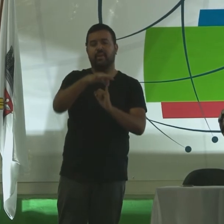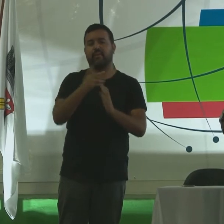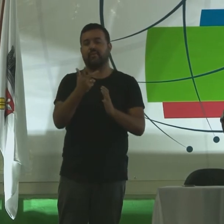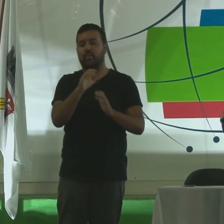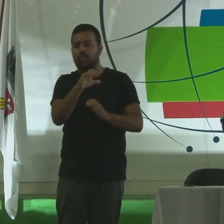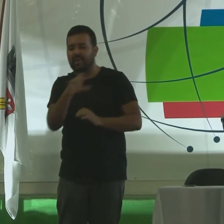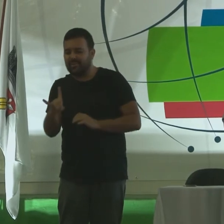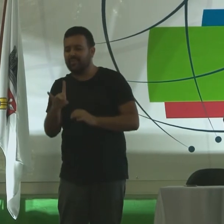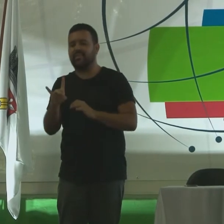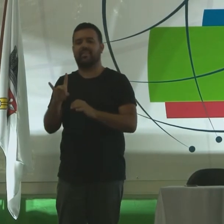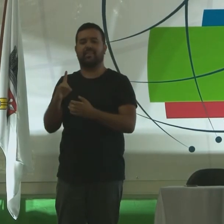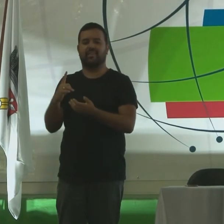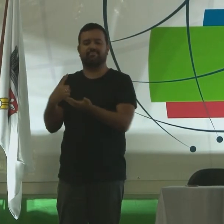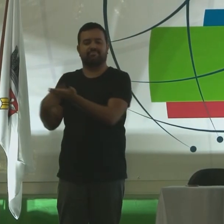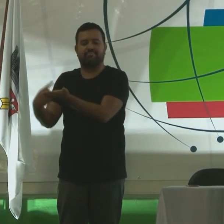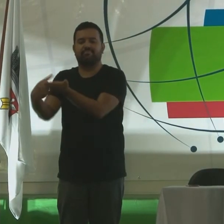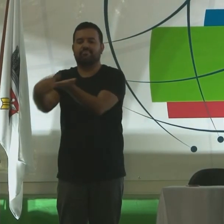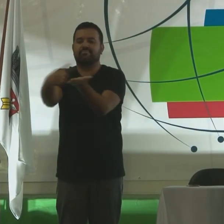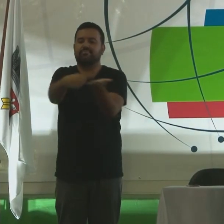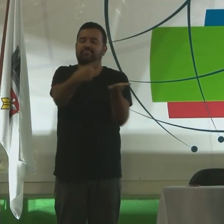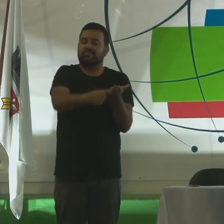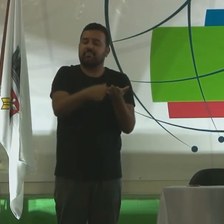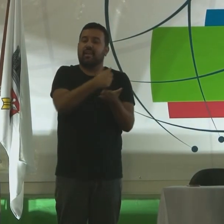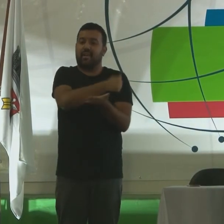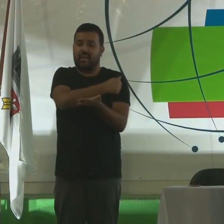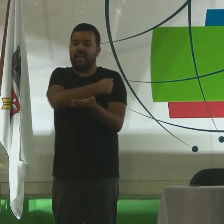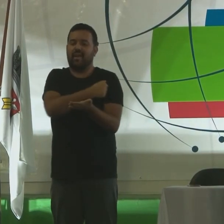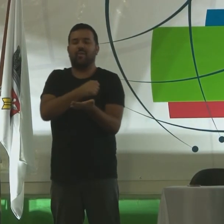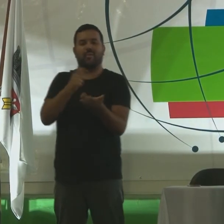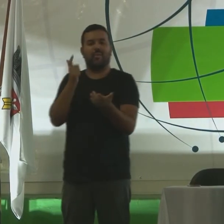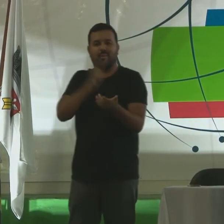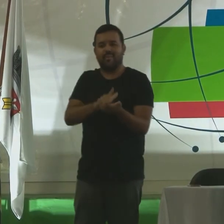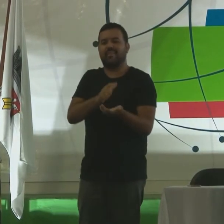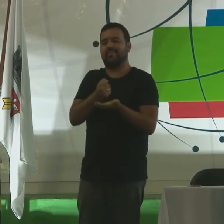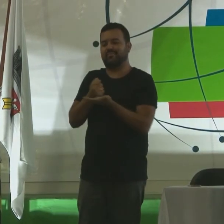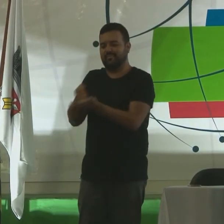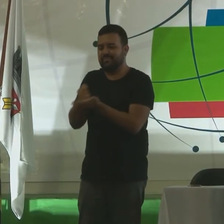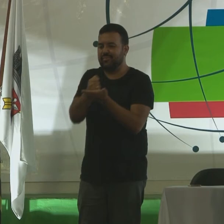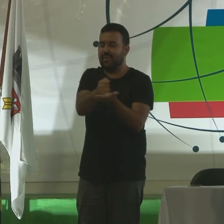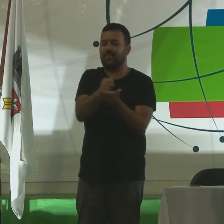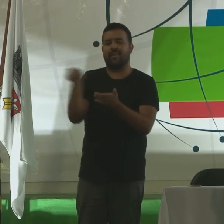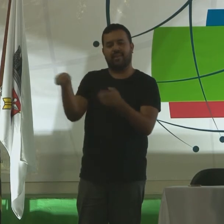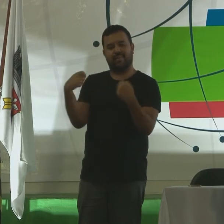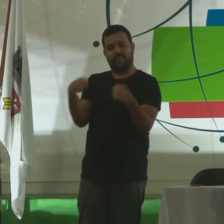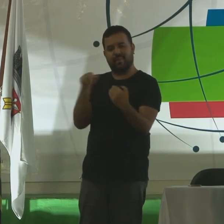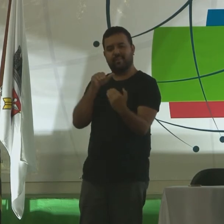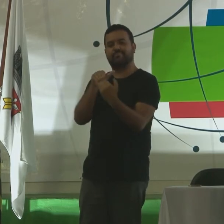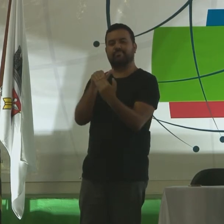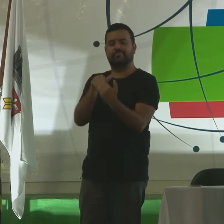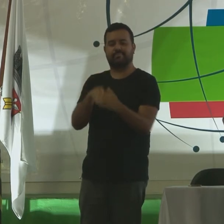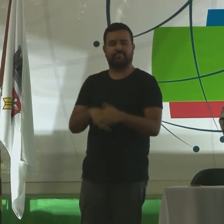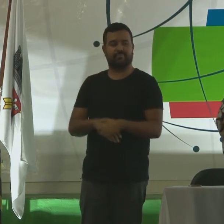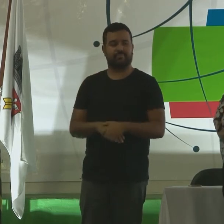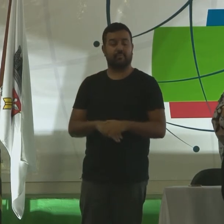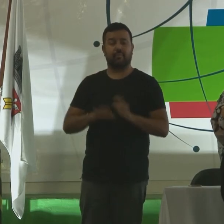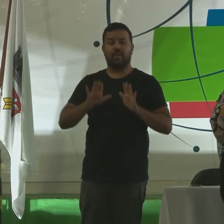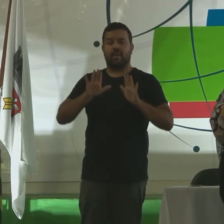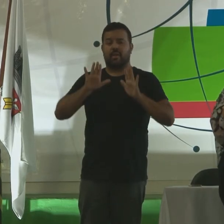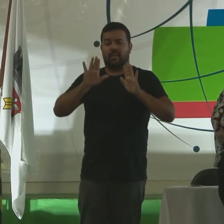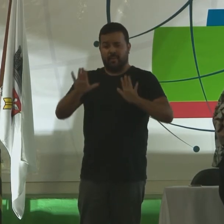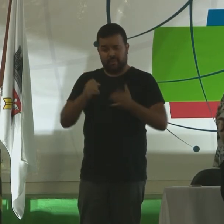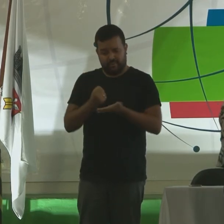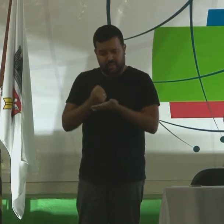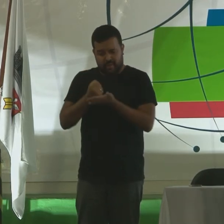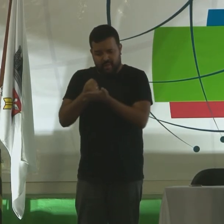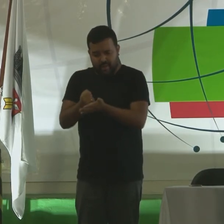as coordenadorias, para que esse aluno possa receber o apoio necessário para a permanência dele. Mas é um apoio